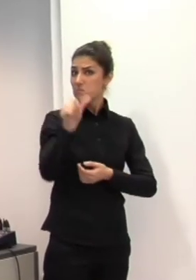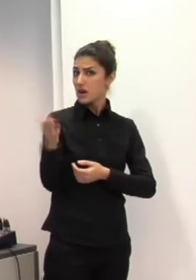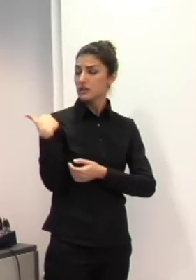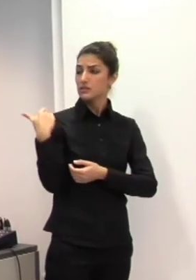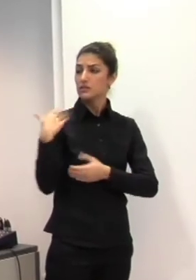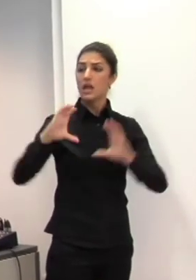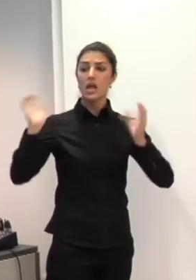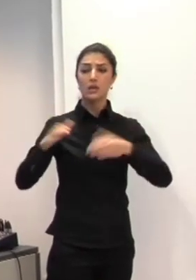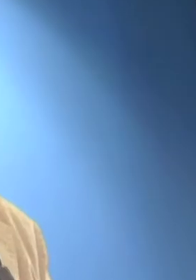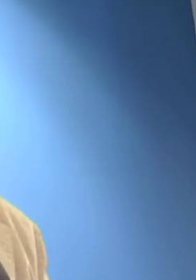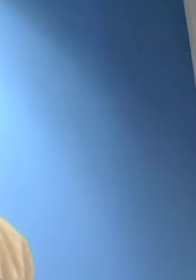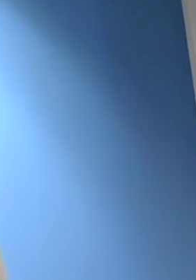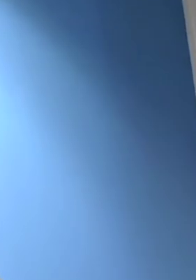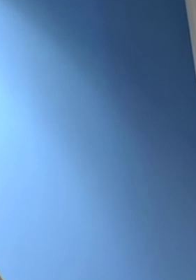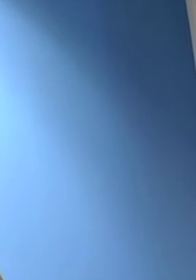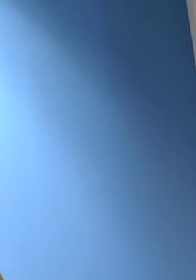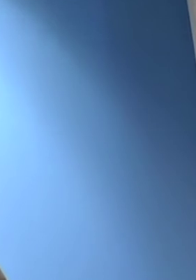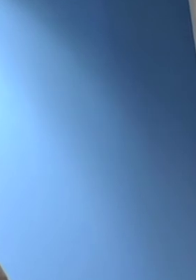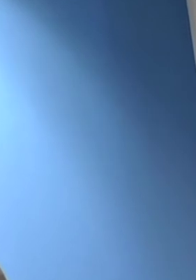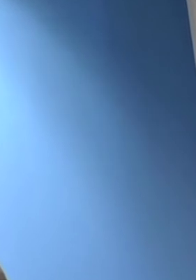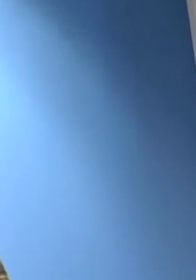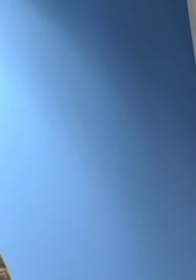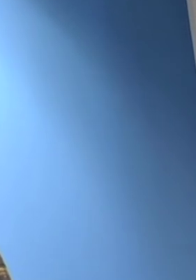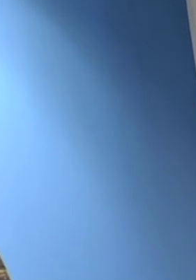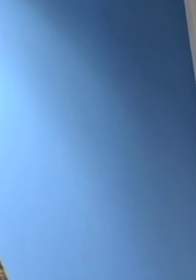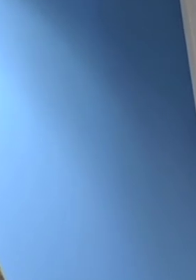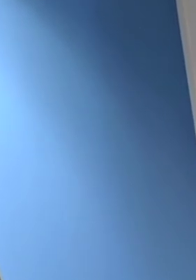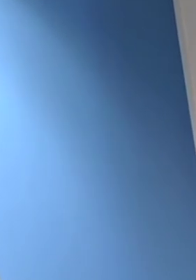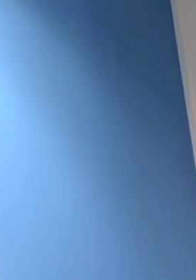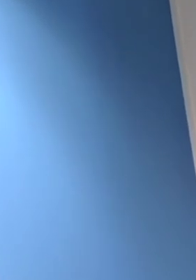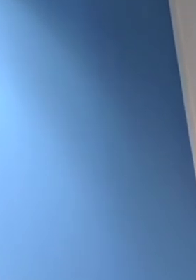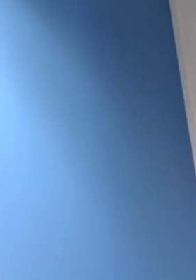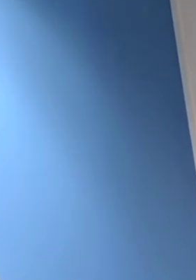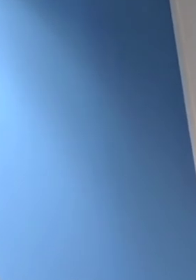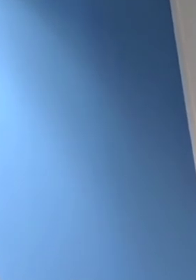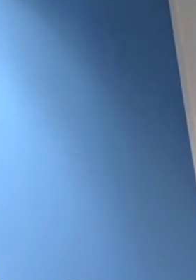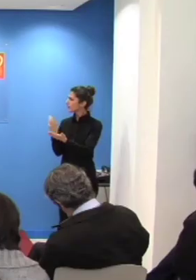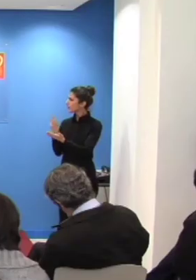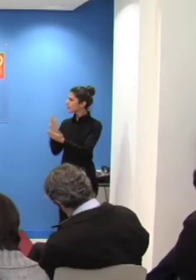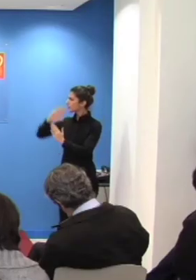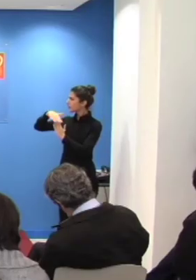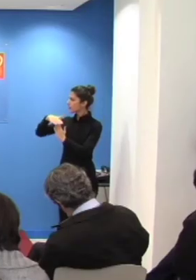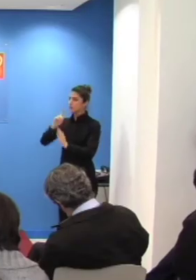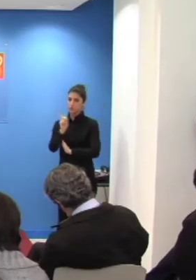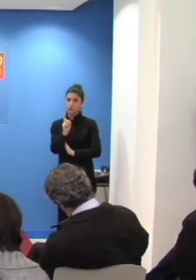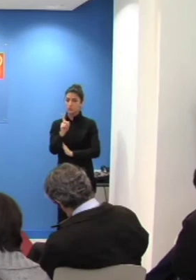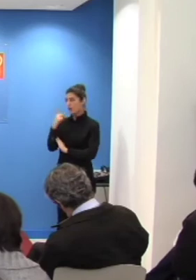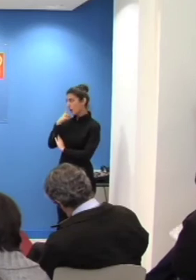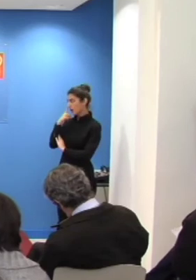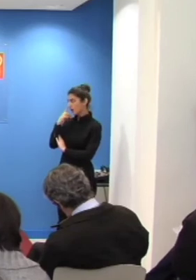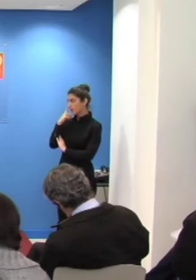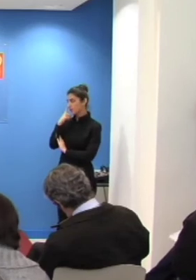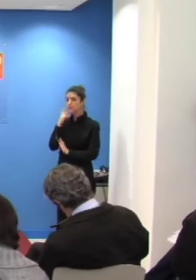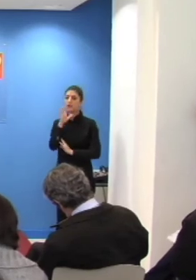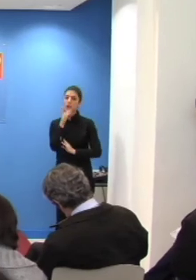informado que el ayuntamiento se personará en el procedimiento abierto del recurso contencioso administrativo que comenzó canal Isabel II tras la adjudicación